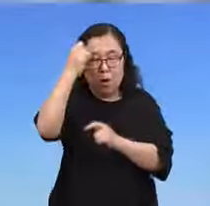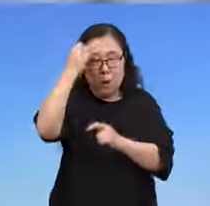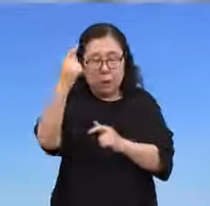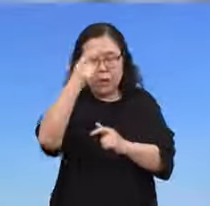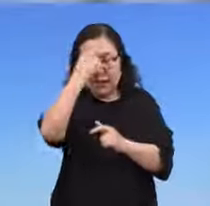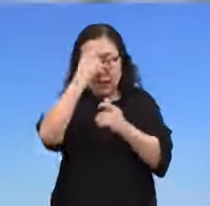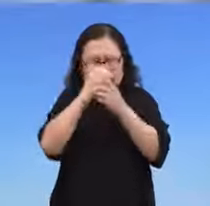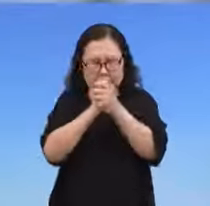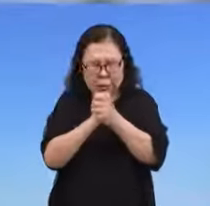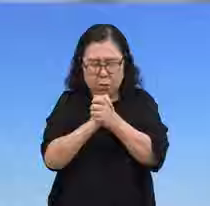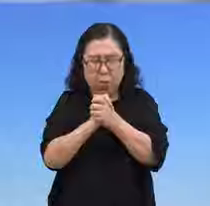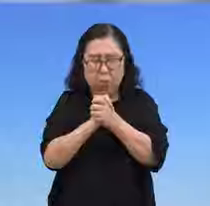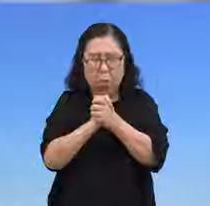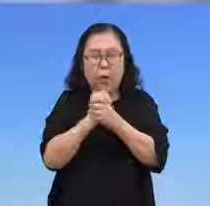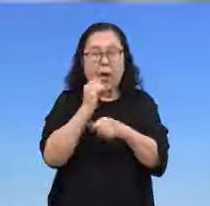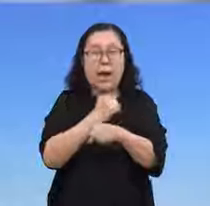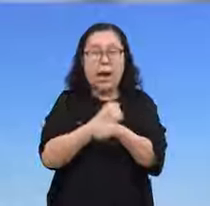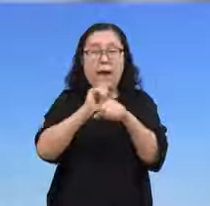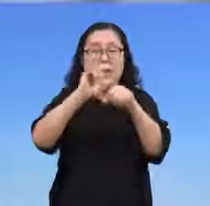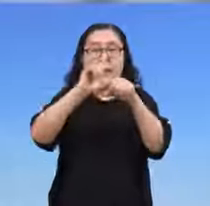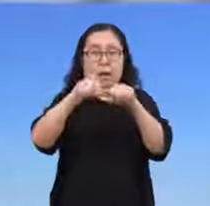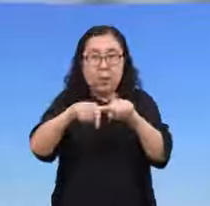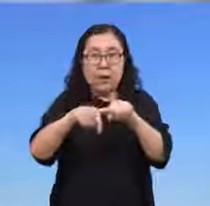있는 찬스가 온 거예요. 찬스가.